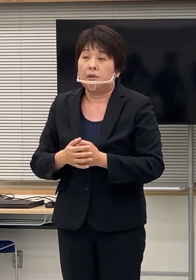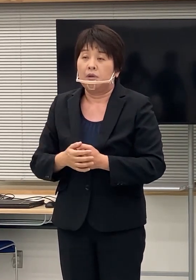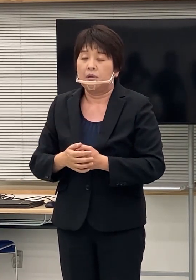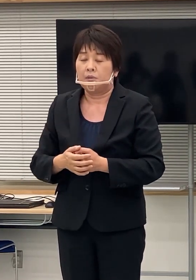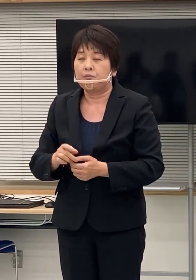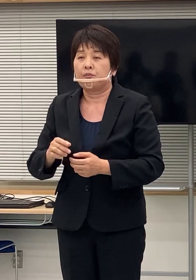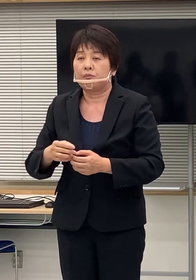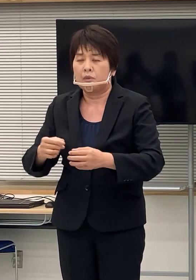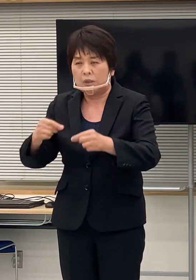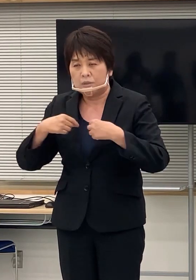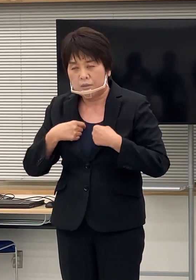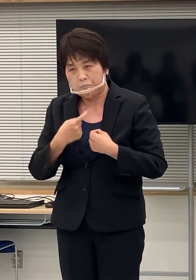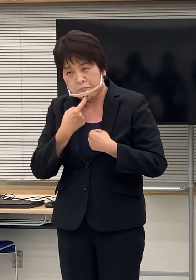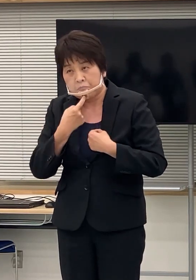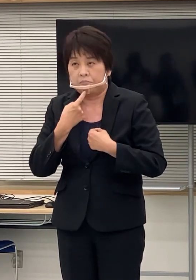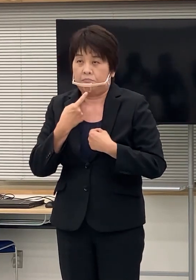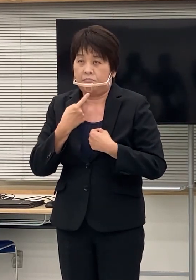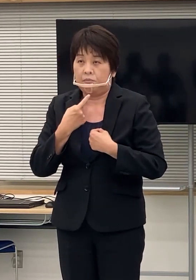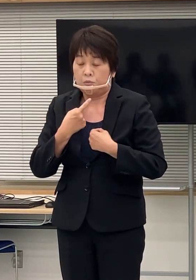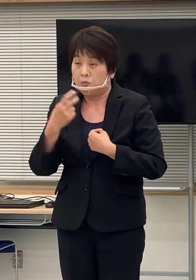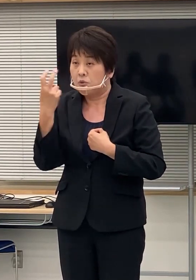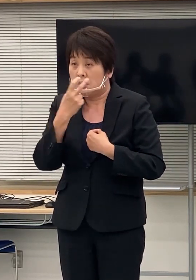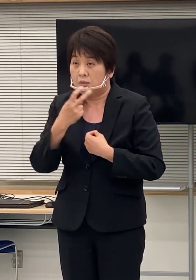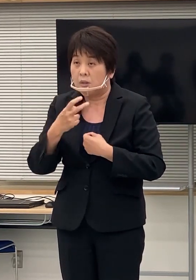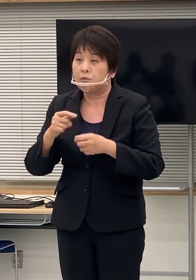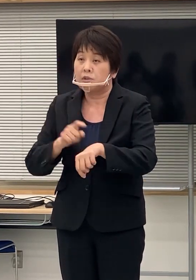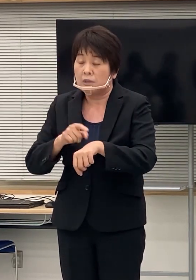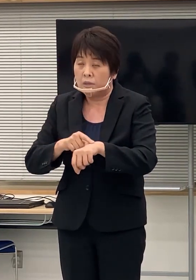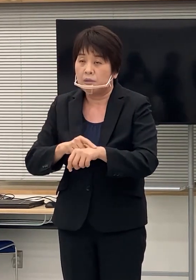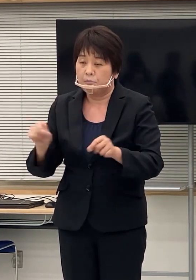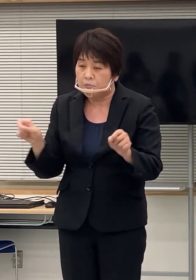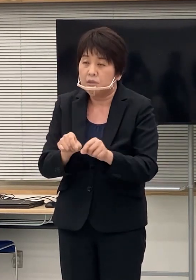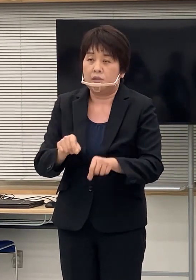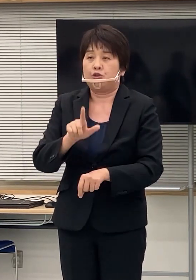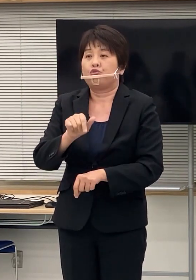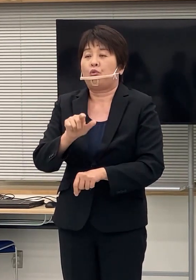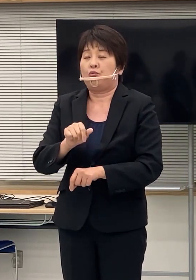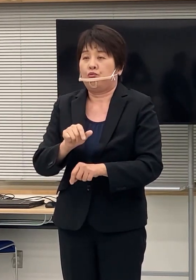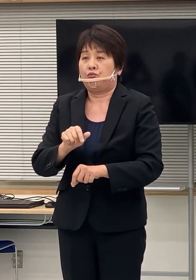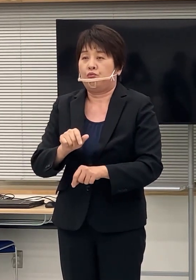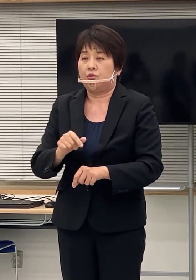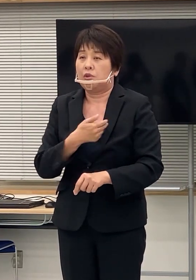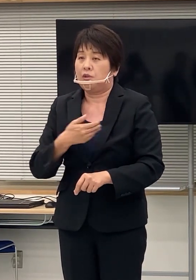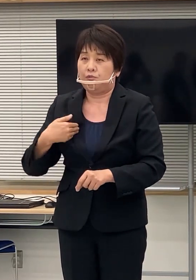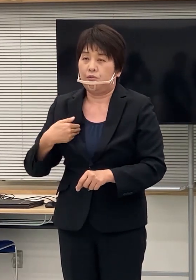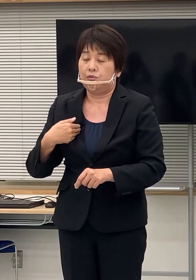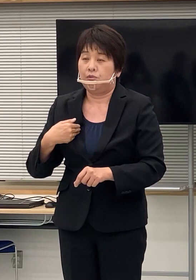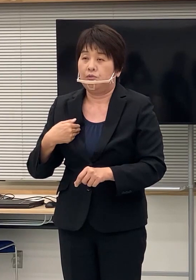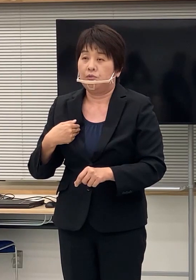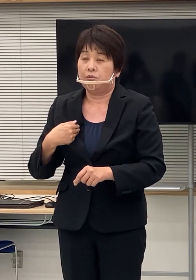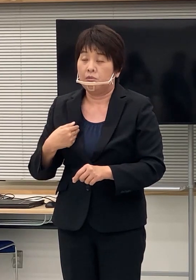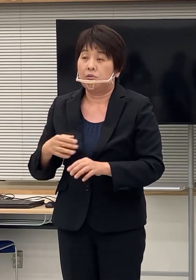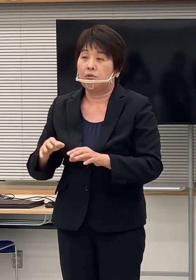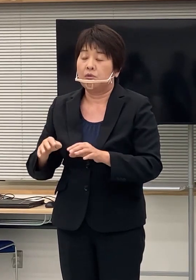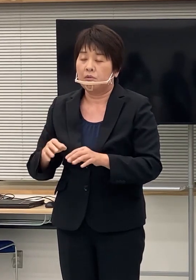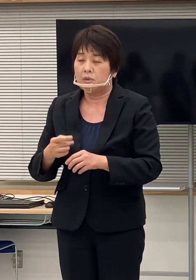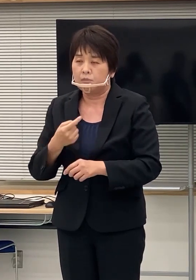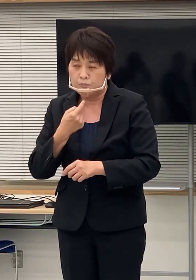者が15分から30分で検出をされることにより最も手がかかる疑い患